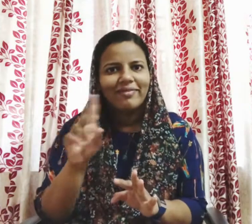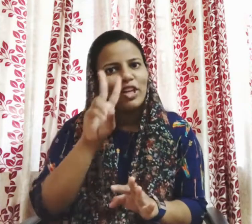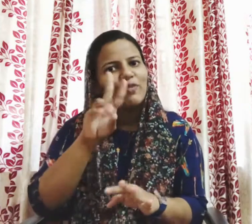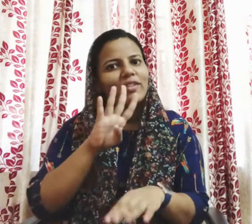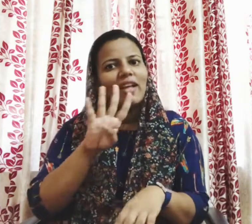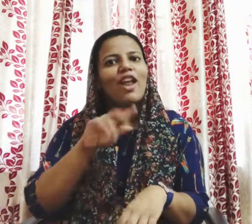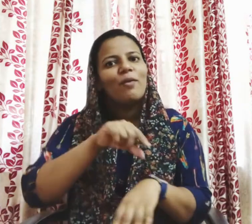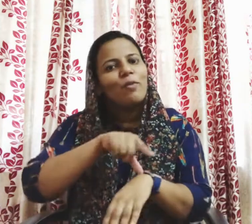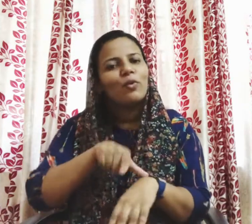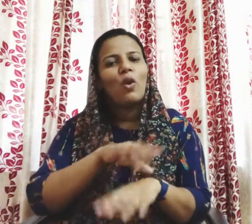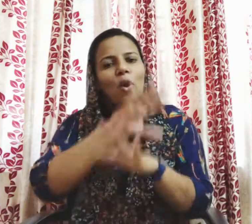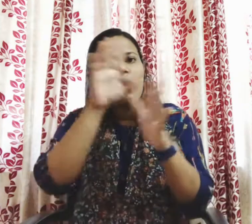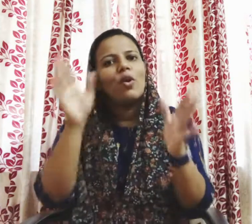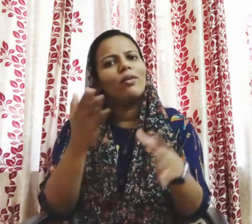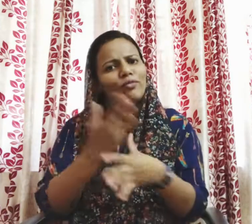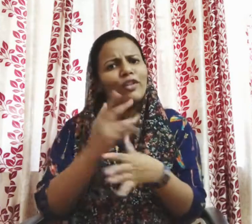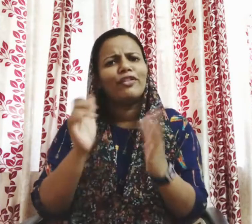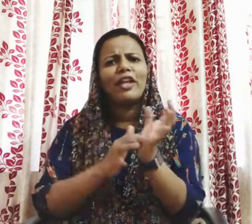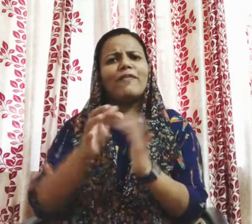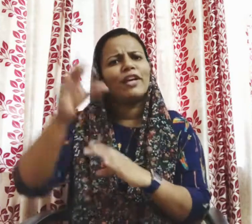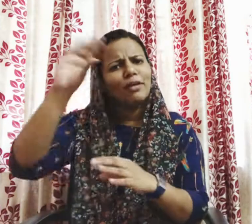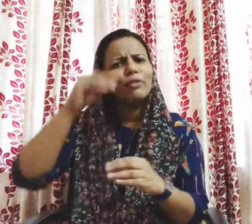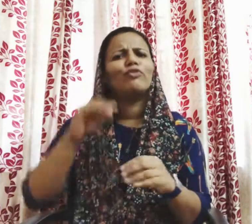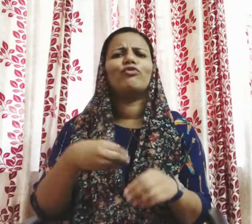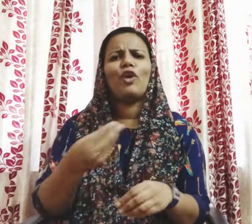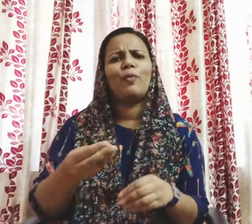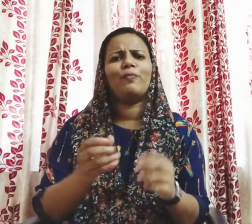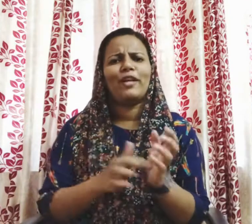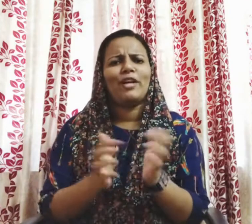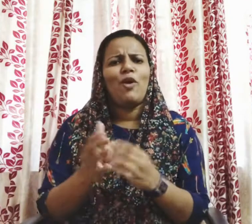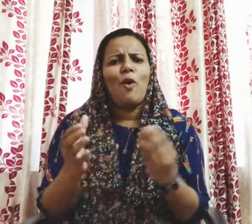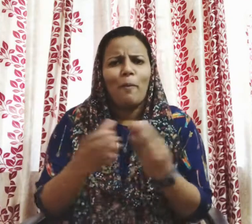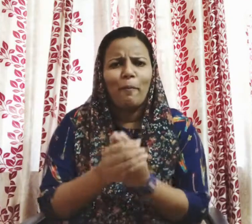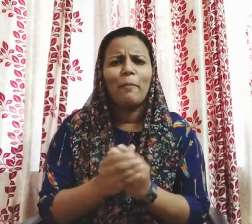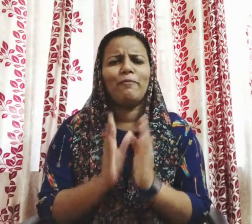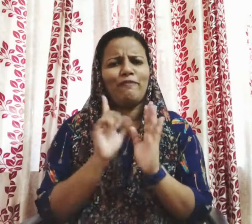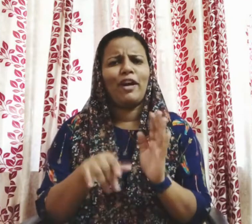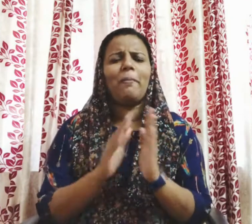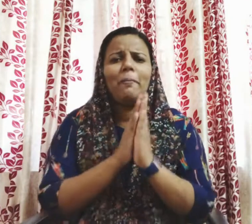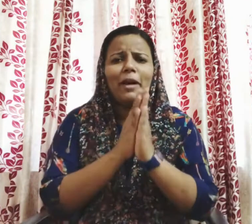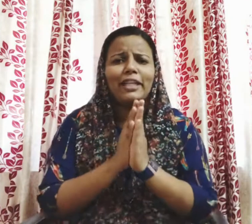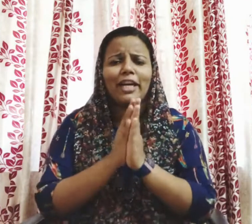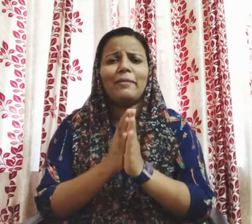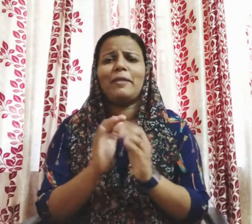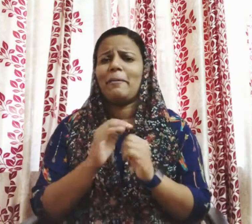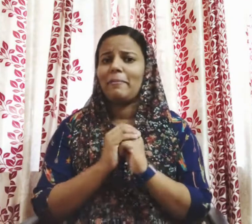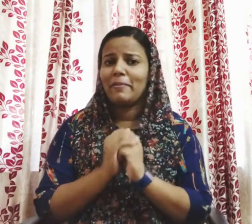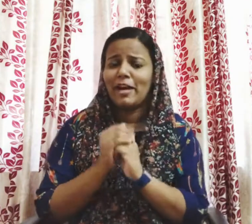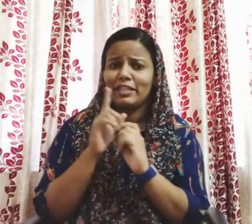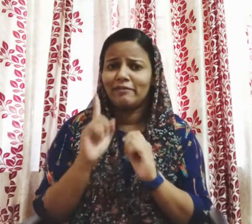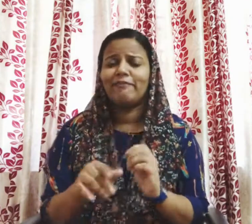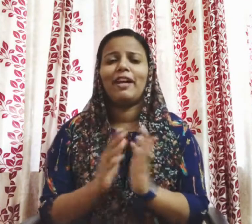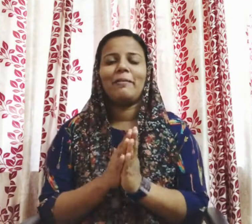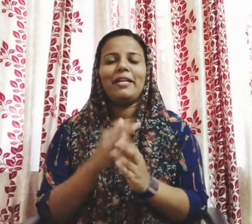24 മണിക്കൂറിനുള്ളിൽ എല്ലാം ചെയ്യാനുള്ള കൃപ കർത്താവ് നമുക്ക് തരും. കർത്താവിൻ്റെ കൂടെ ഇരുന്നാട്ടെ, പ്രാർത്ഥിച്ചാട്ടെ, അമേൻ, ആരാധനകളിൽ